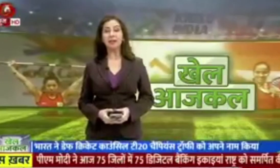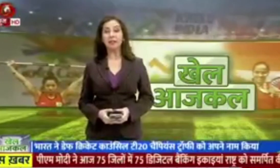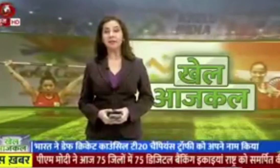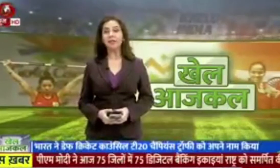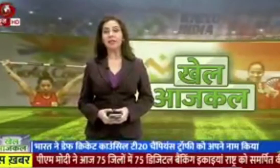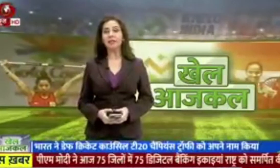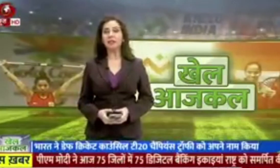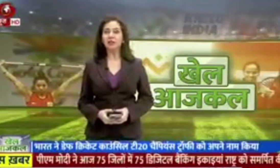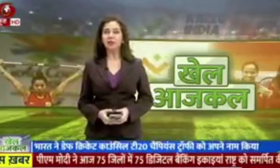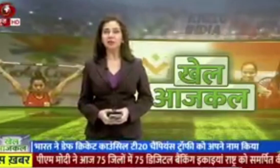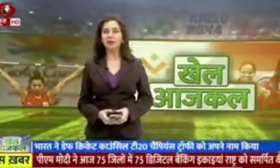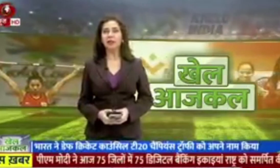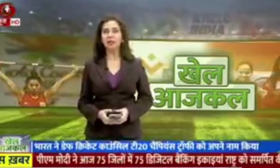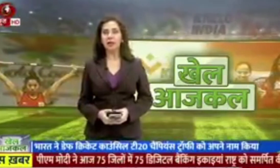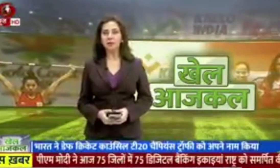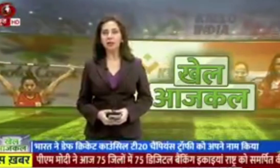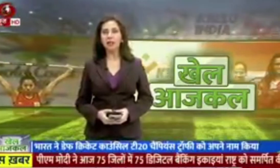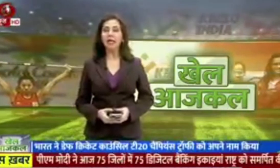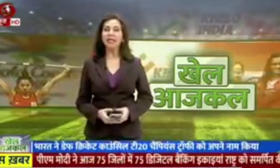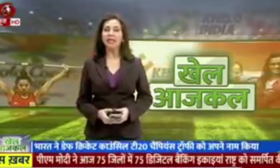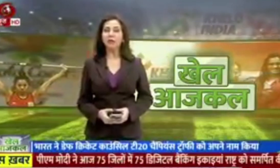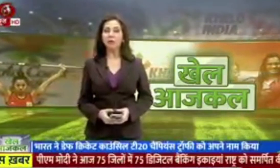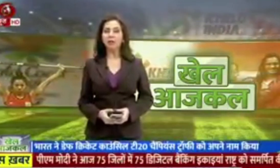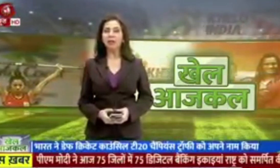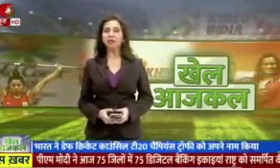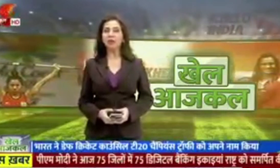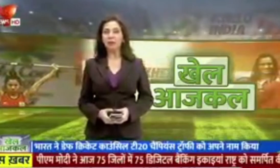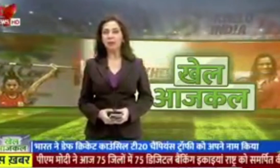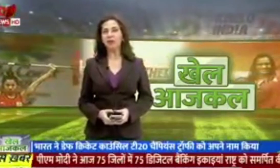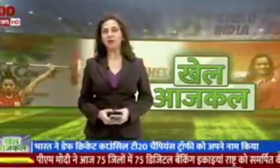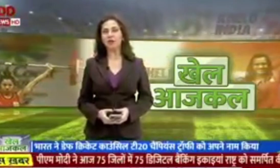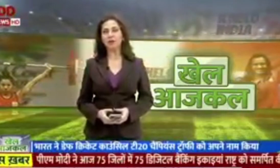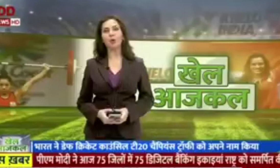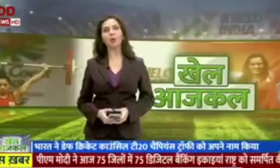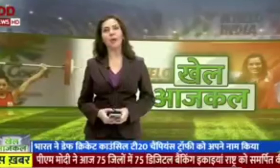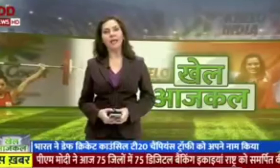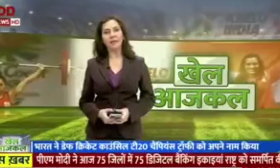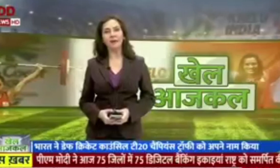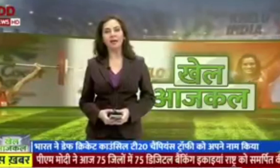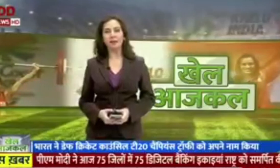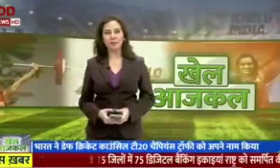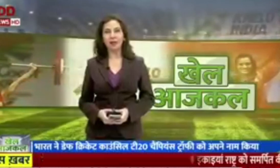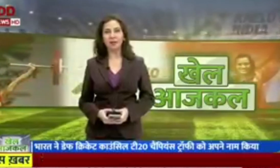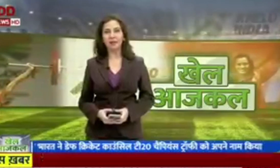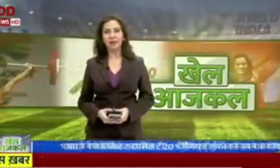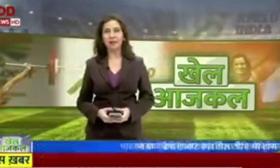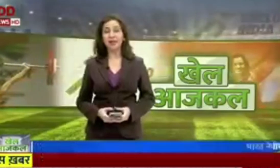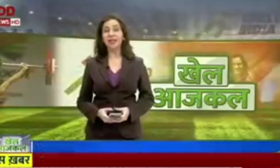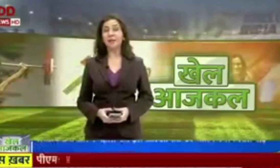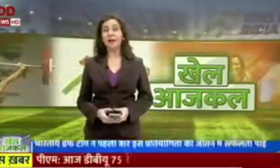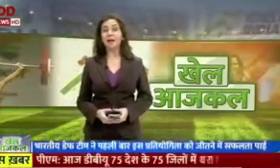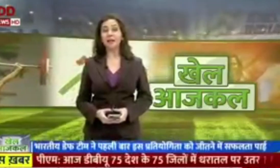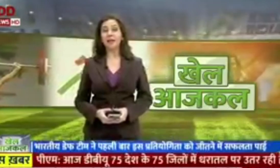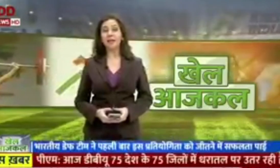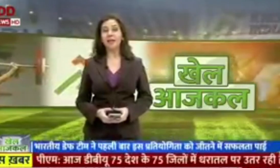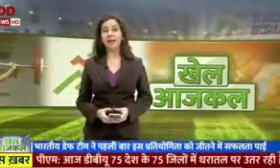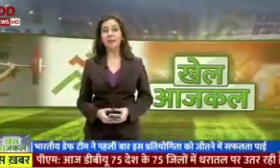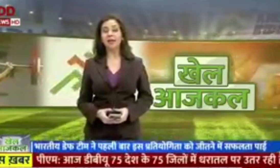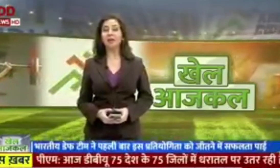डेफ इंटरनेशनल क्रिकेट काउंसिल T20 चैंपियंस ट्रॉफी को पहली बार अपने नाम किया। ये भारत के लिए एक बेहद